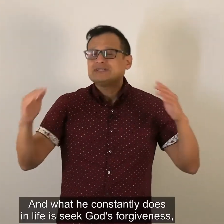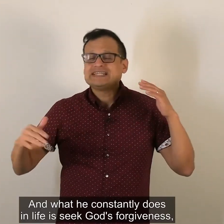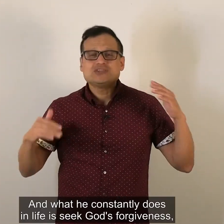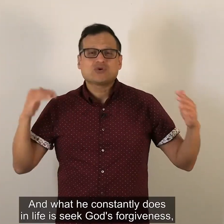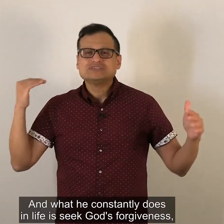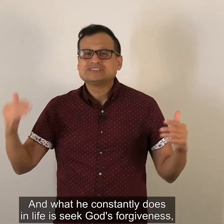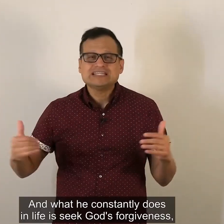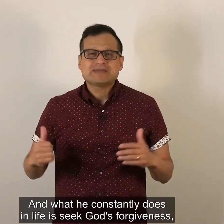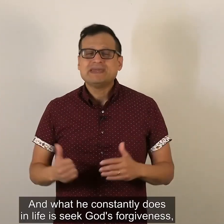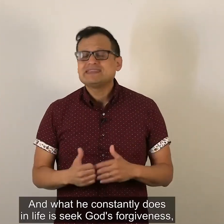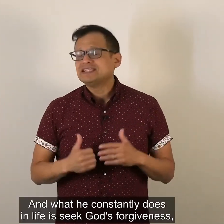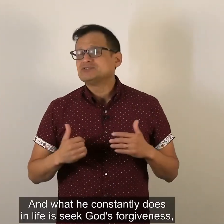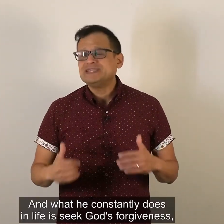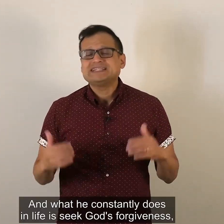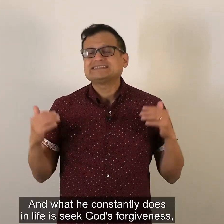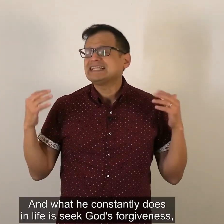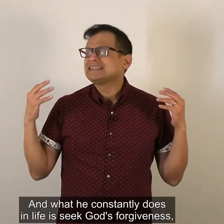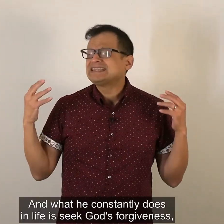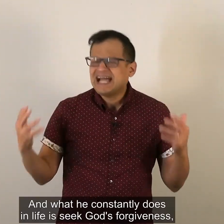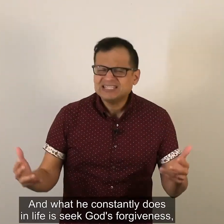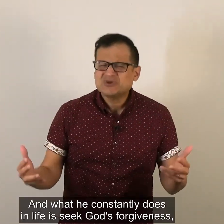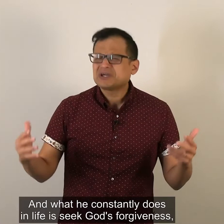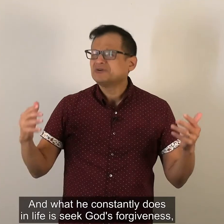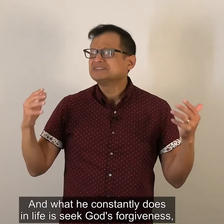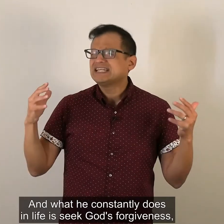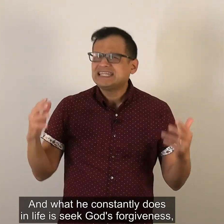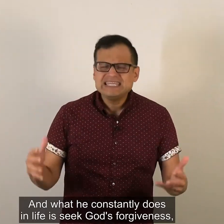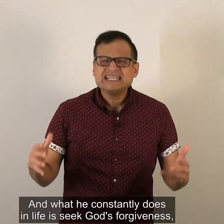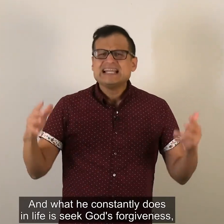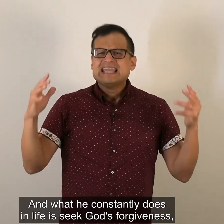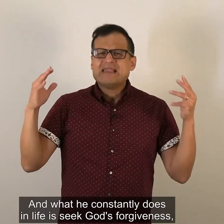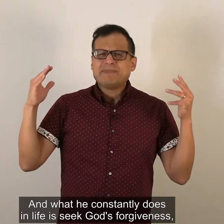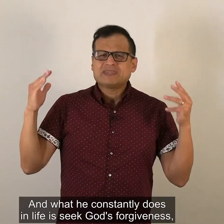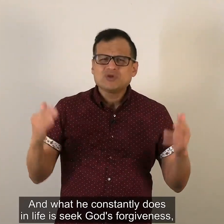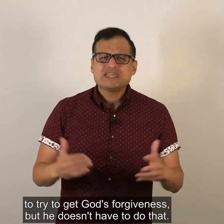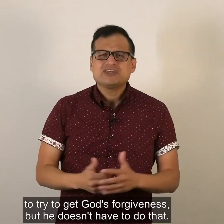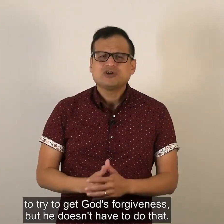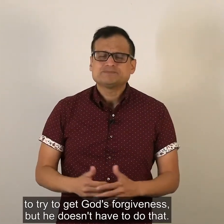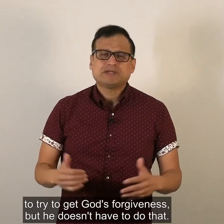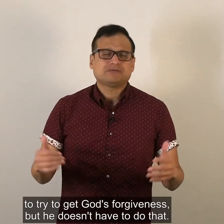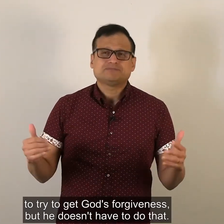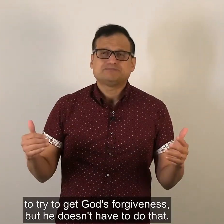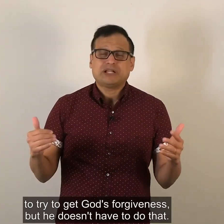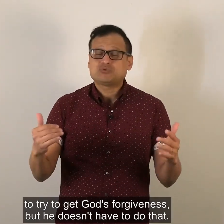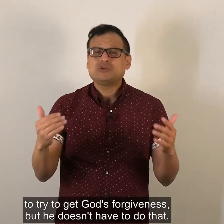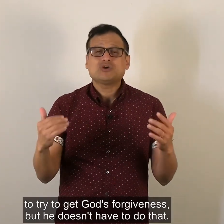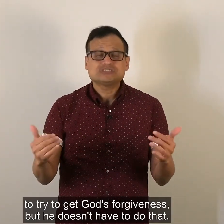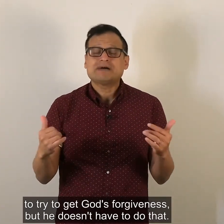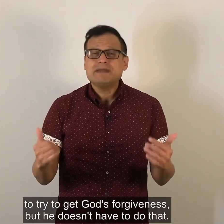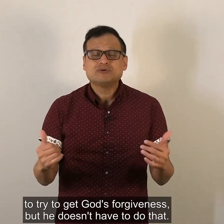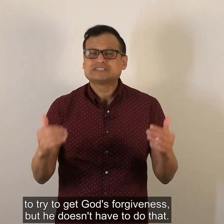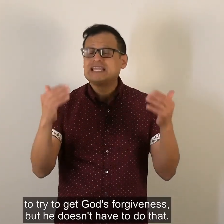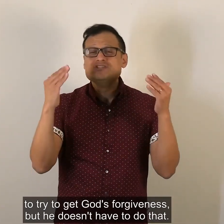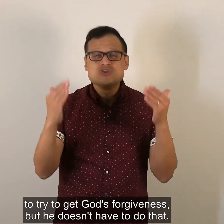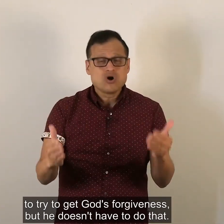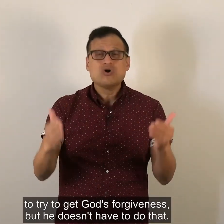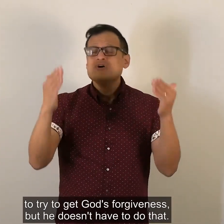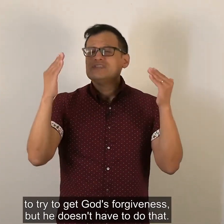haciendo constantemente en su vida es tratando de conseguir el perdón de Dios, pero tú y yo sabemos que no